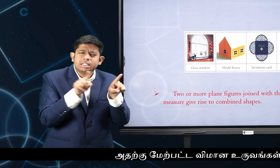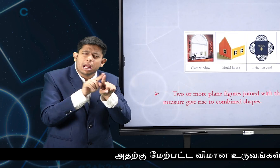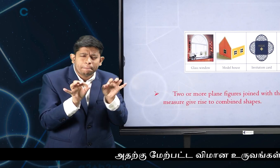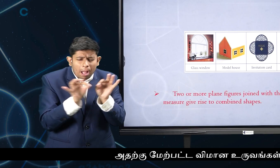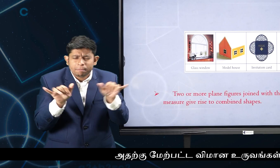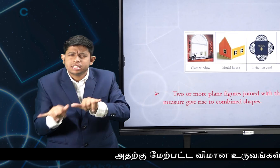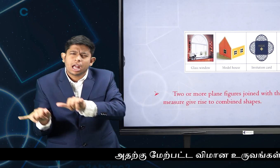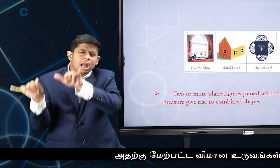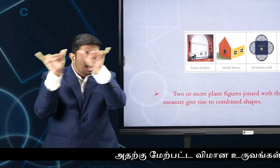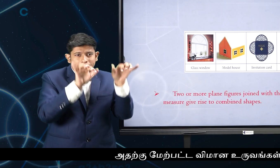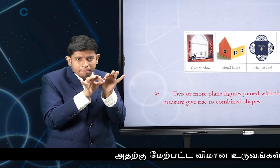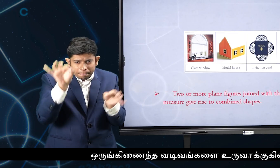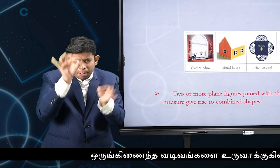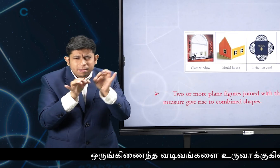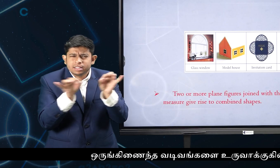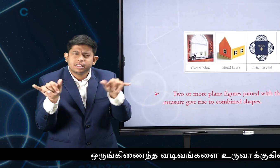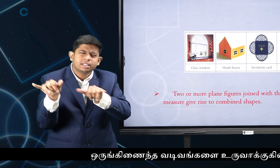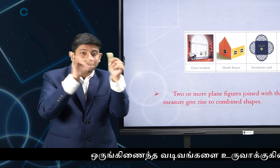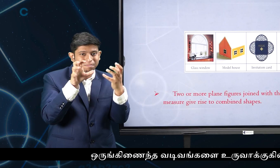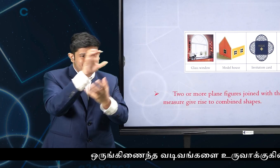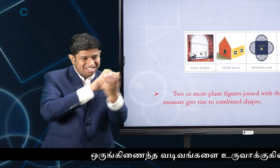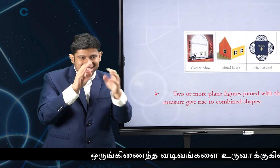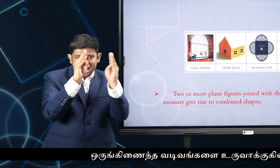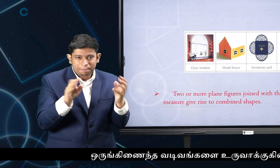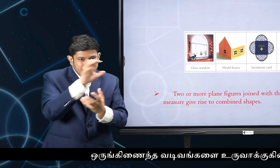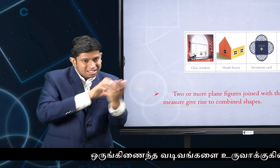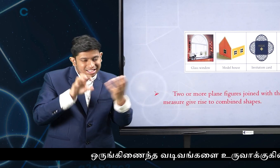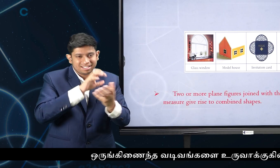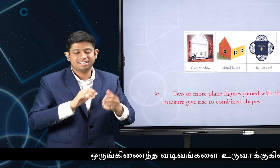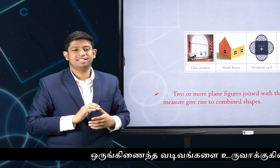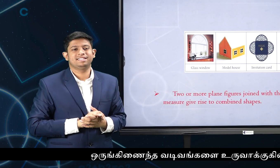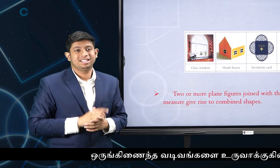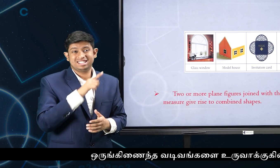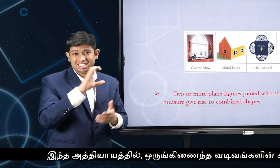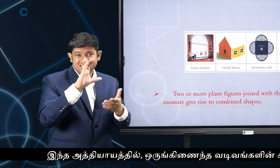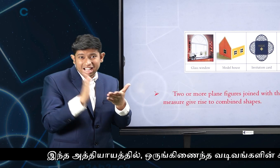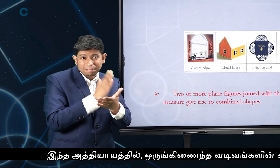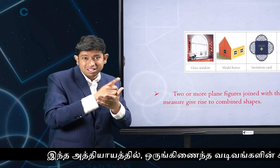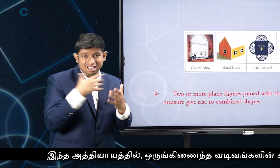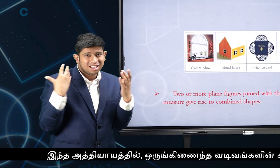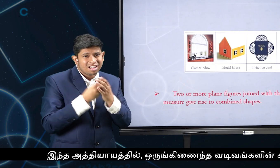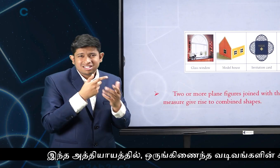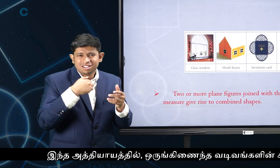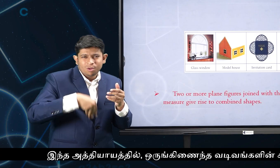சமதளத்தை உருவாக்குங்கள் ஒருங்கிணைந்த வடிவங்களை உருவாக்குகின்றன. இந்த